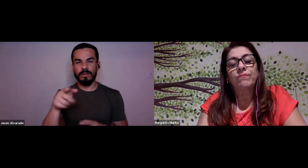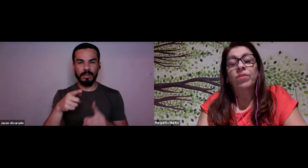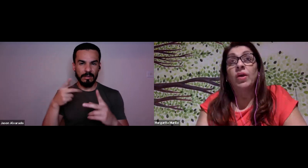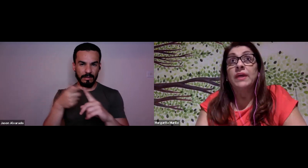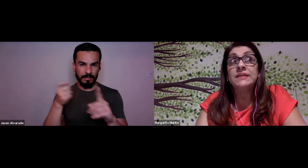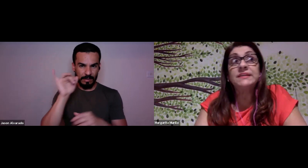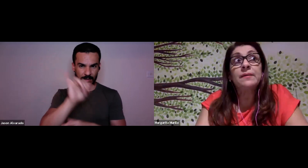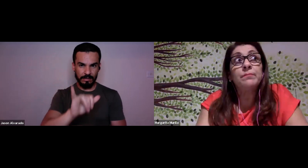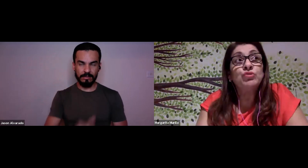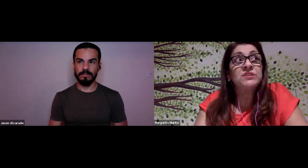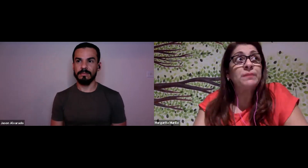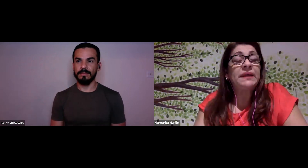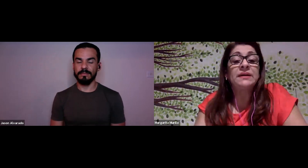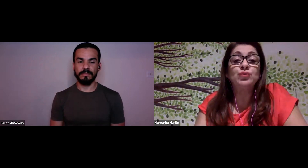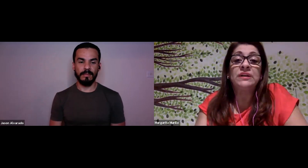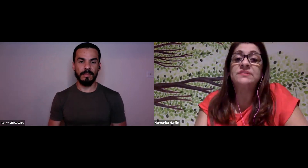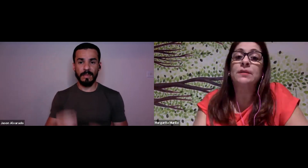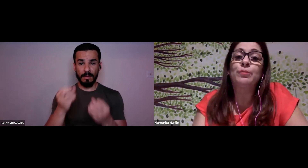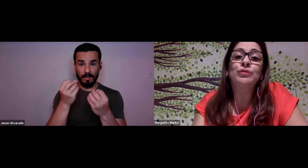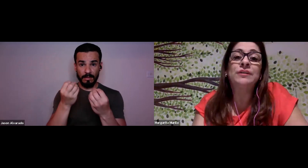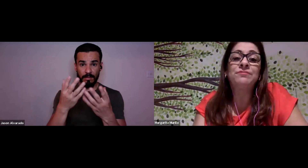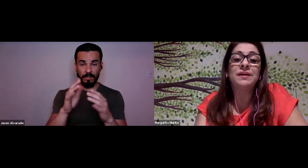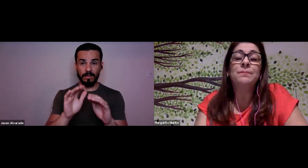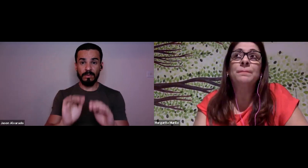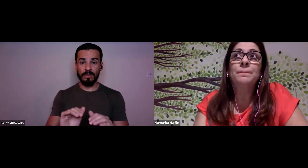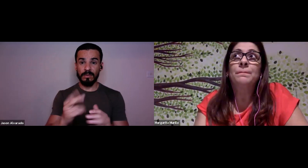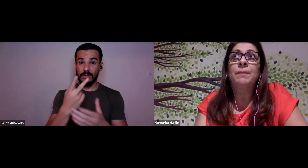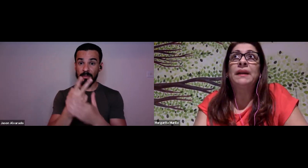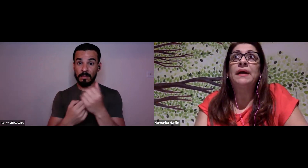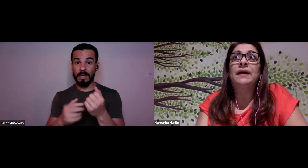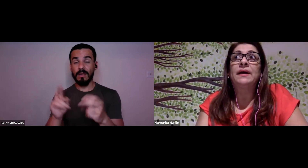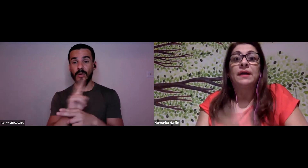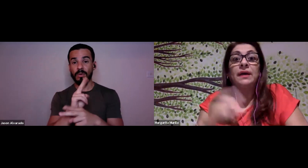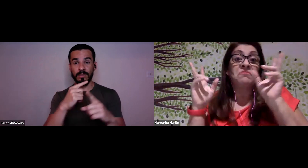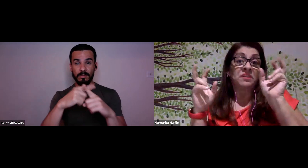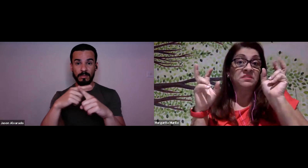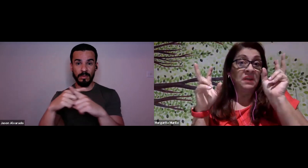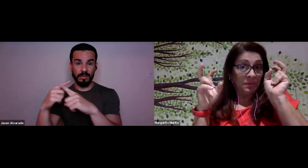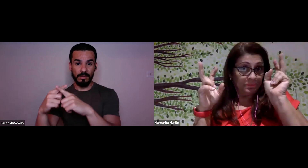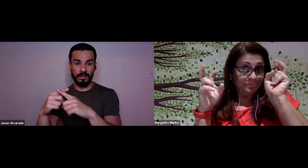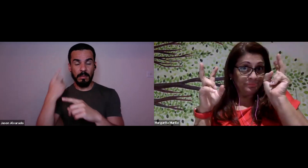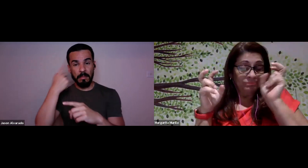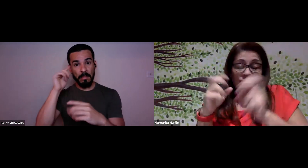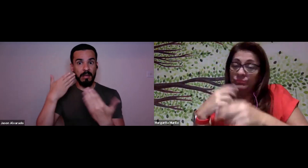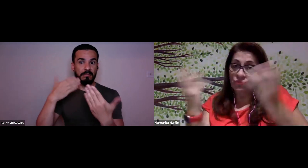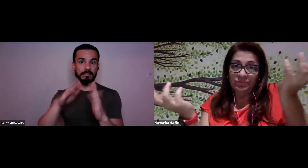eso Y es que muchas parejas utilizan la pornografía para enfrentar